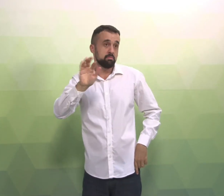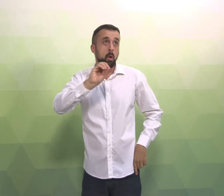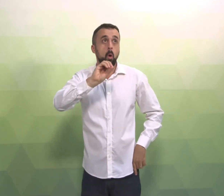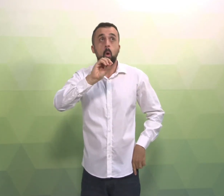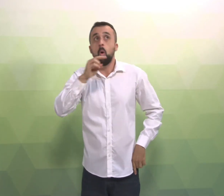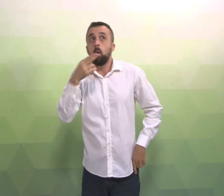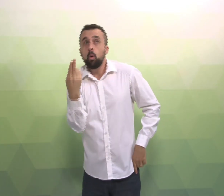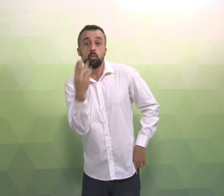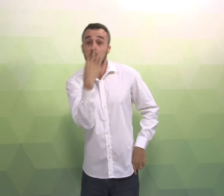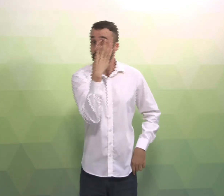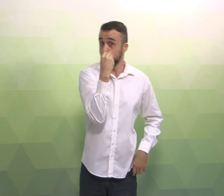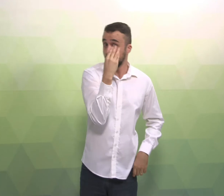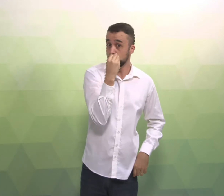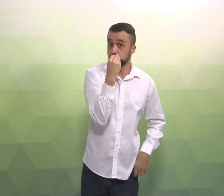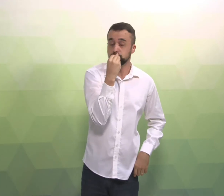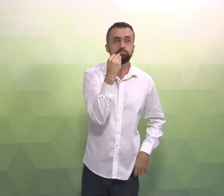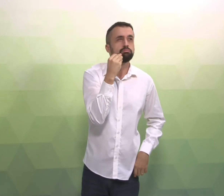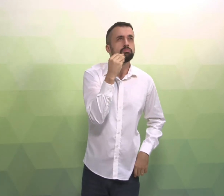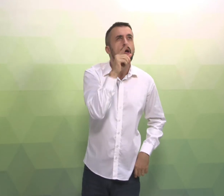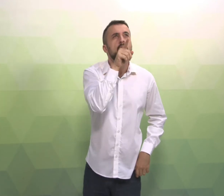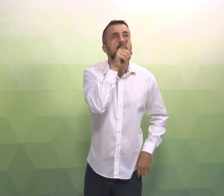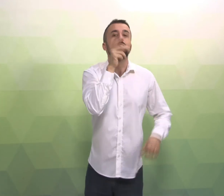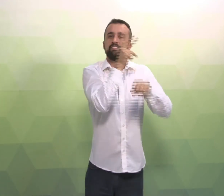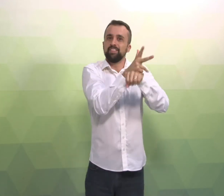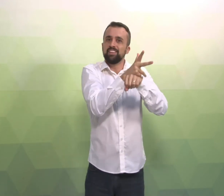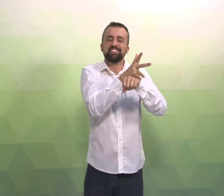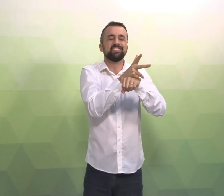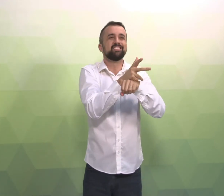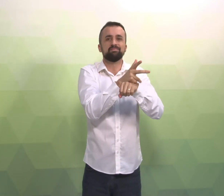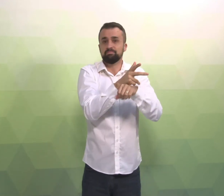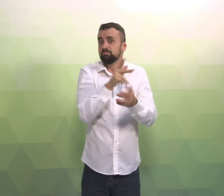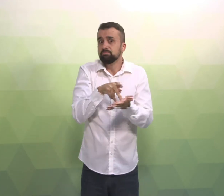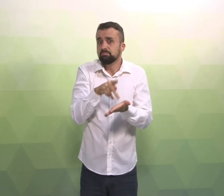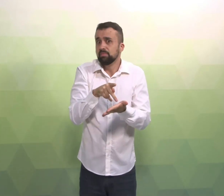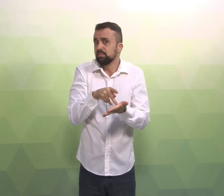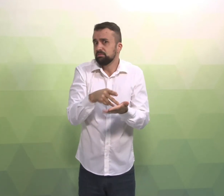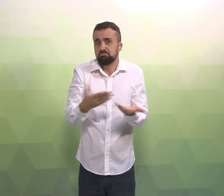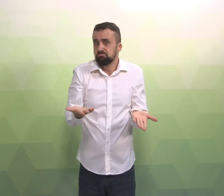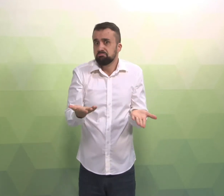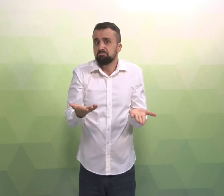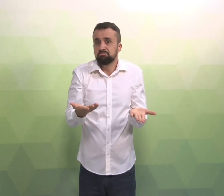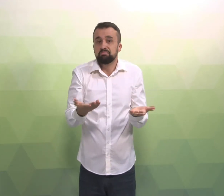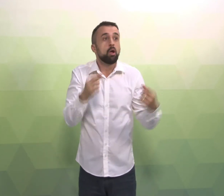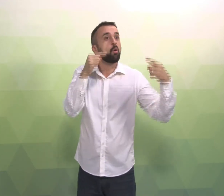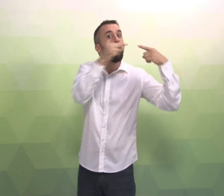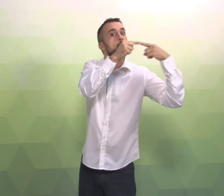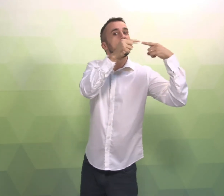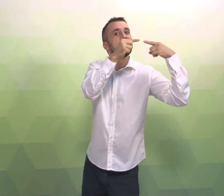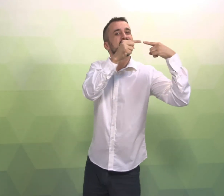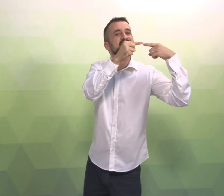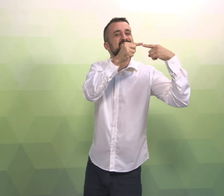se trata de um arquivo de PDF, uma foto, um vídeo, verdade?